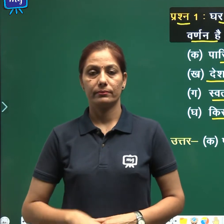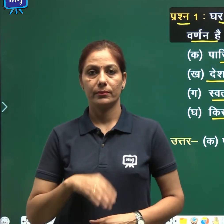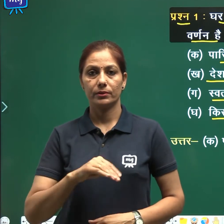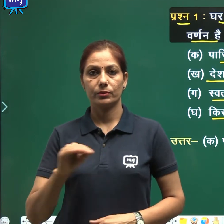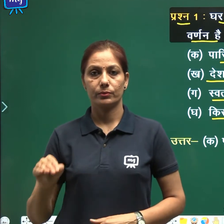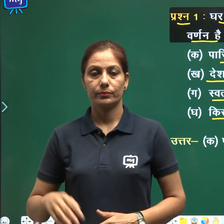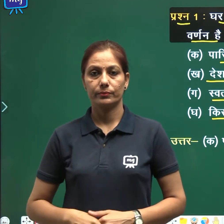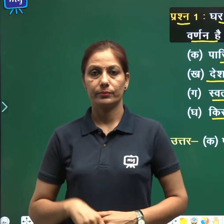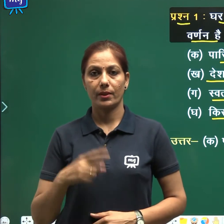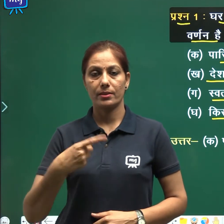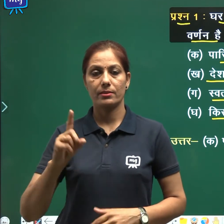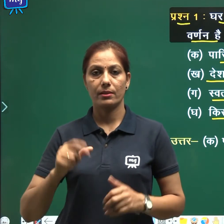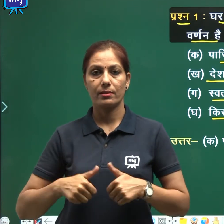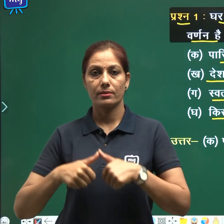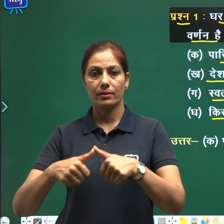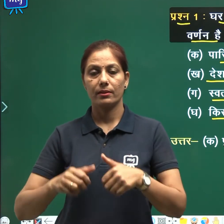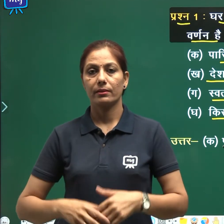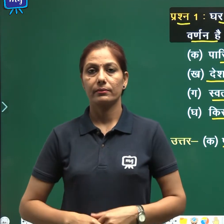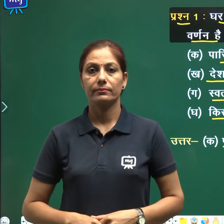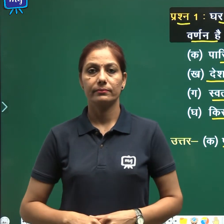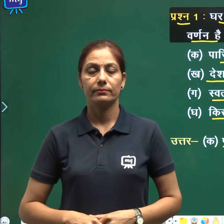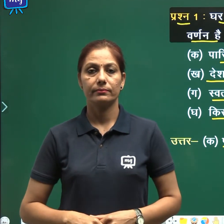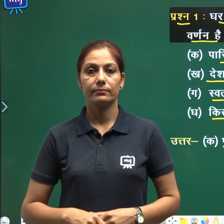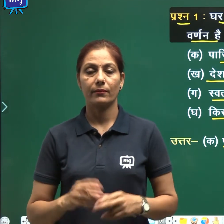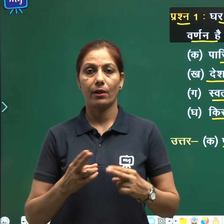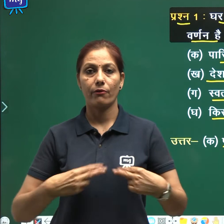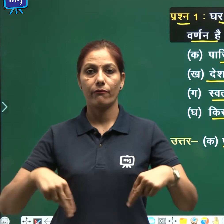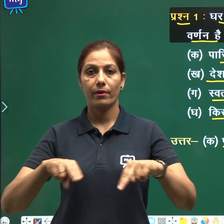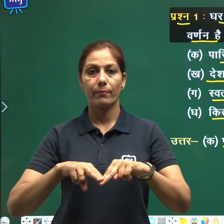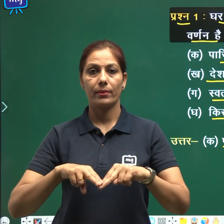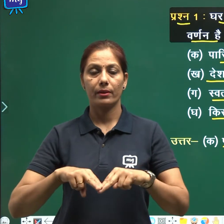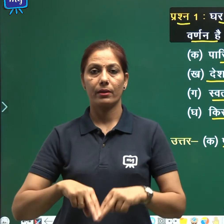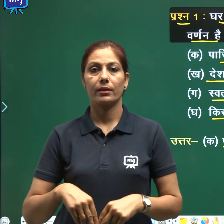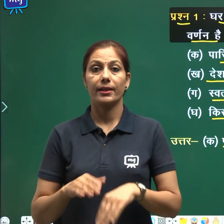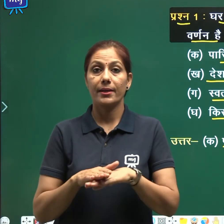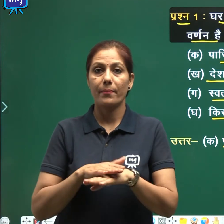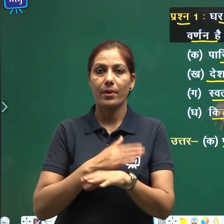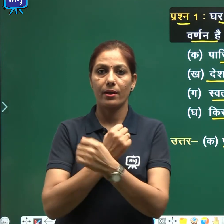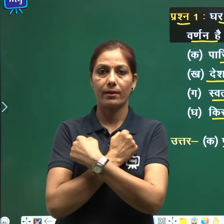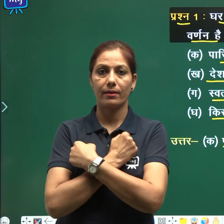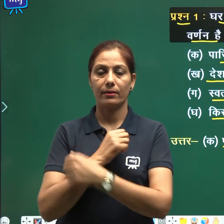बच्चों, सही उत्तर है पारिवारिक स्नेह का।